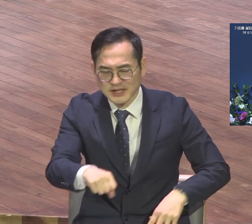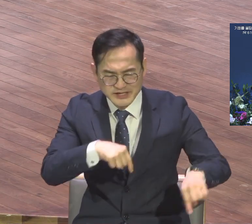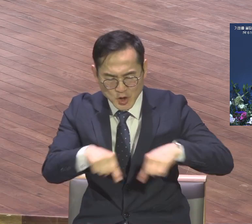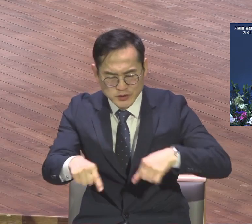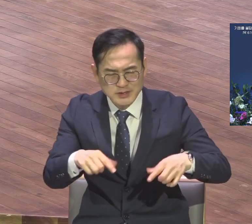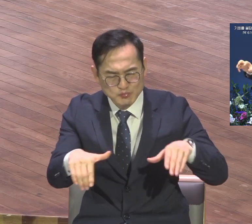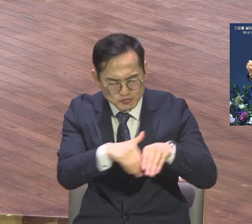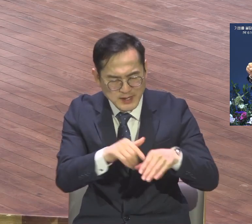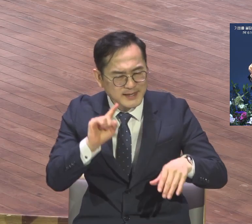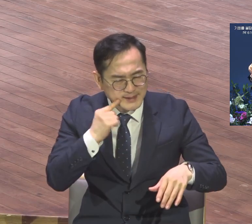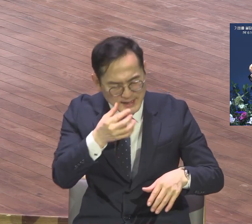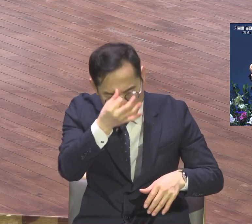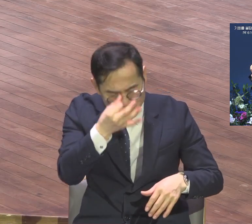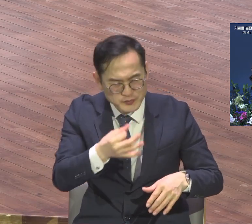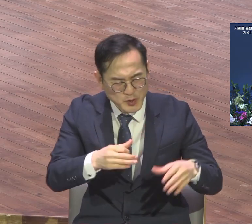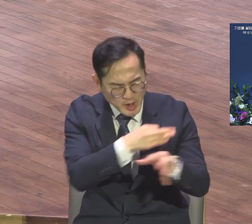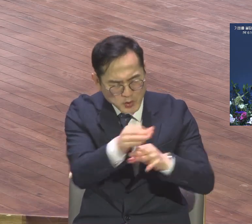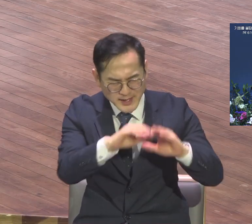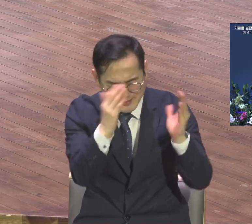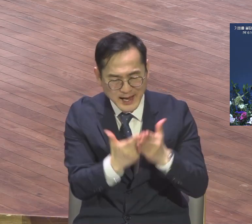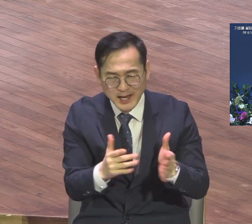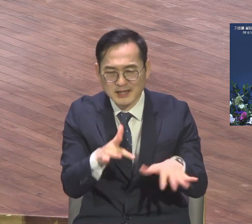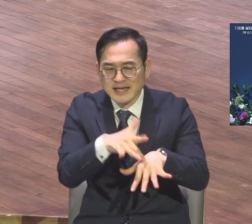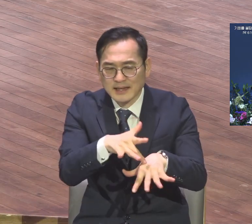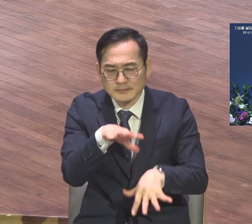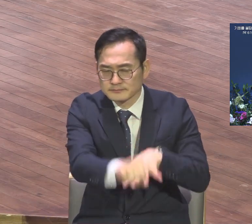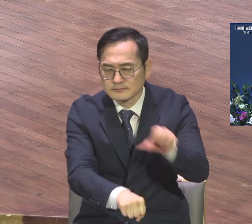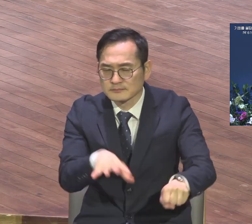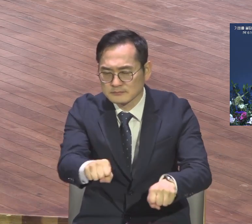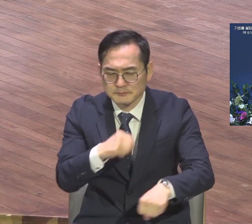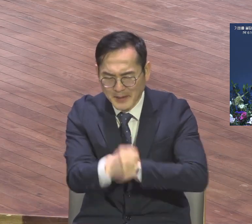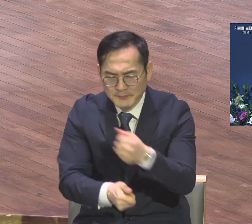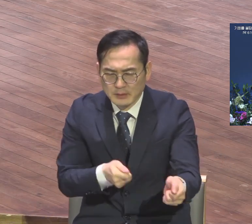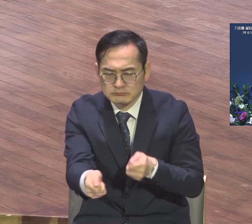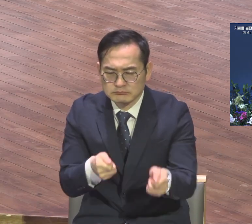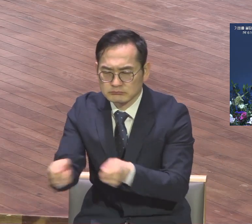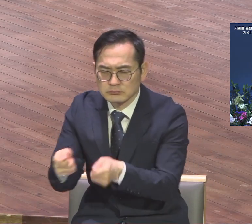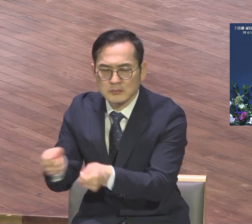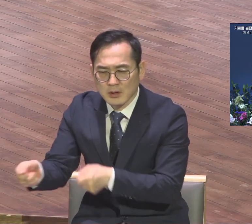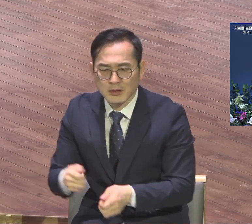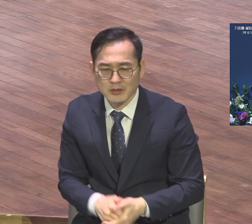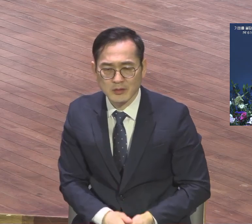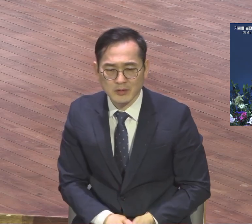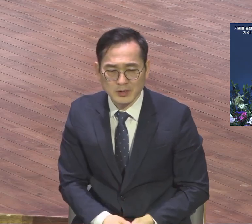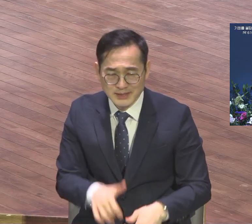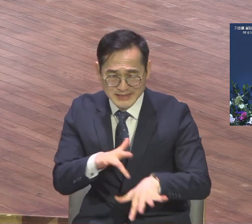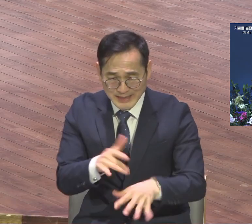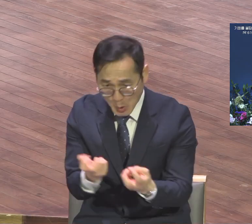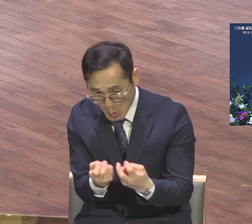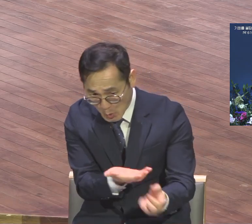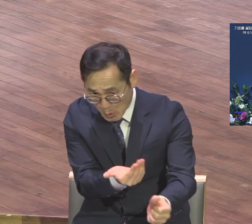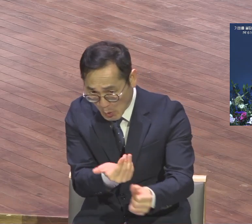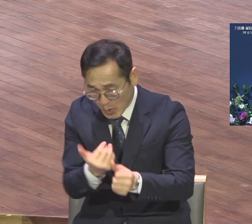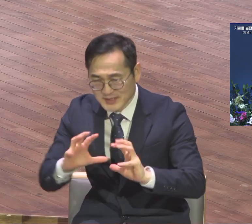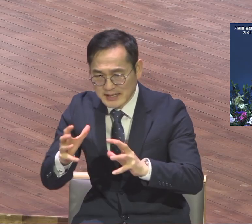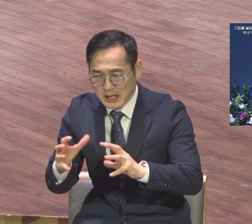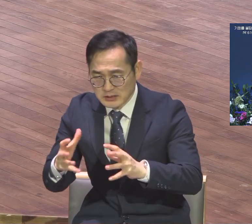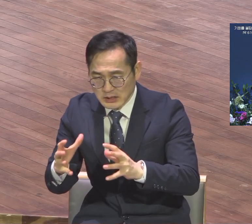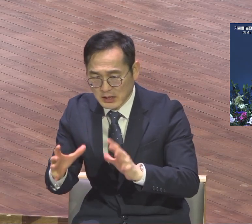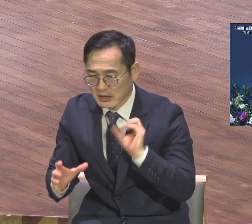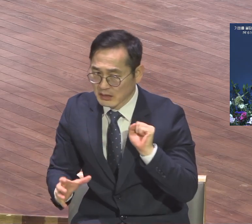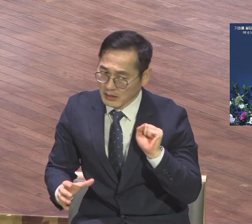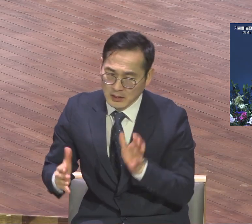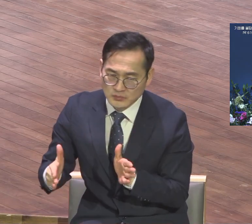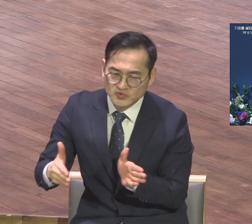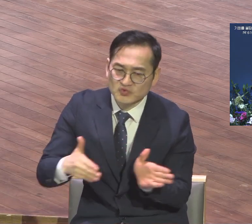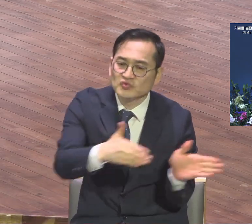경제 예술 싹 다 잡고 있어요. 그래서 사단이 좋아하는 것만 계속 만들고 있어요. 그래서 이 세상 문화 속에